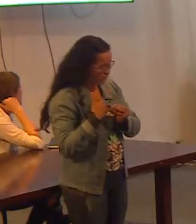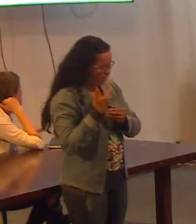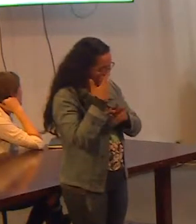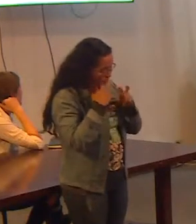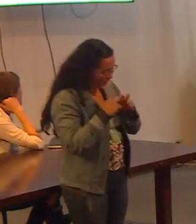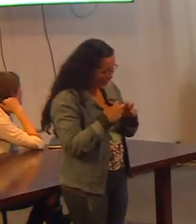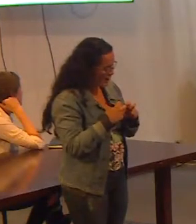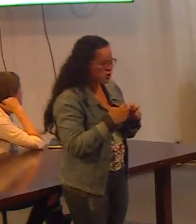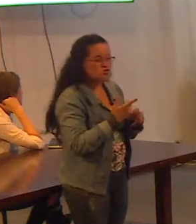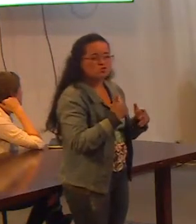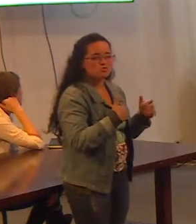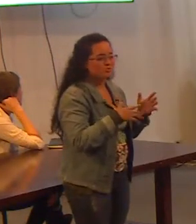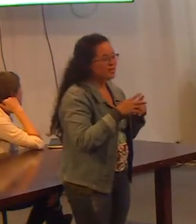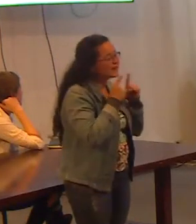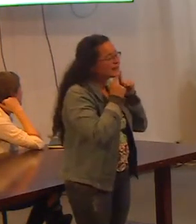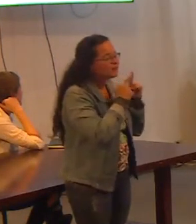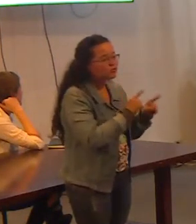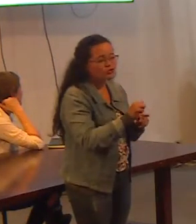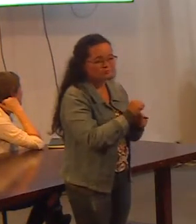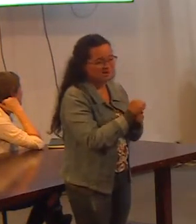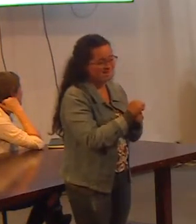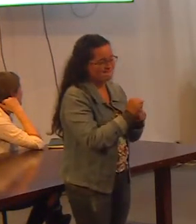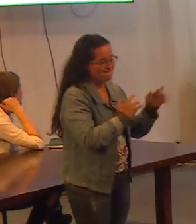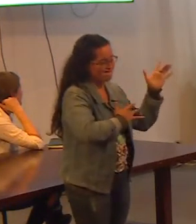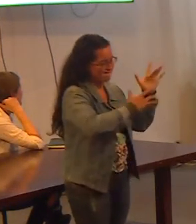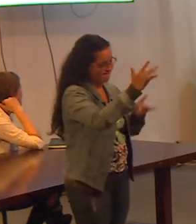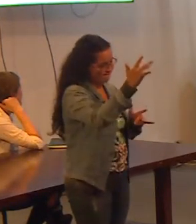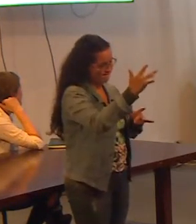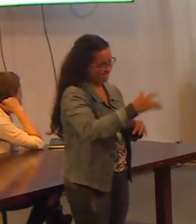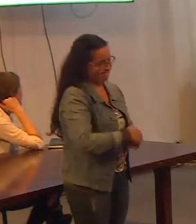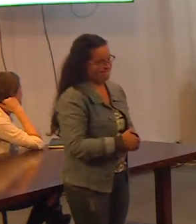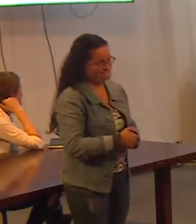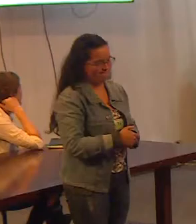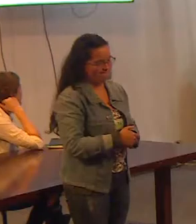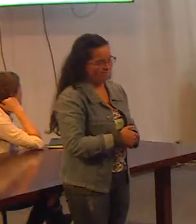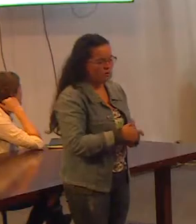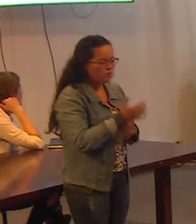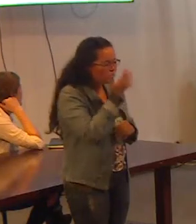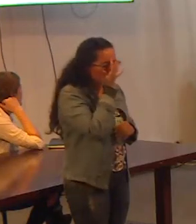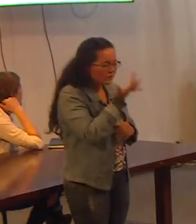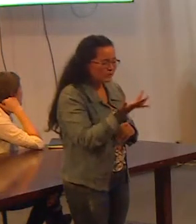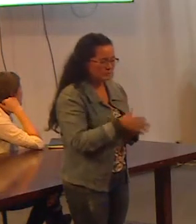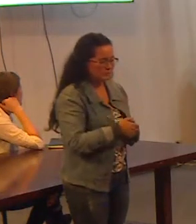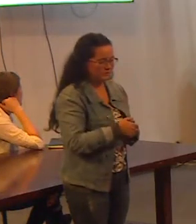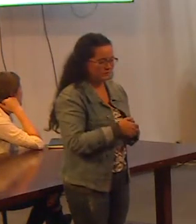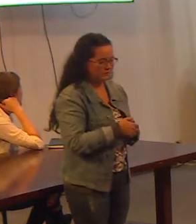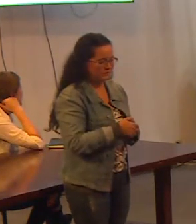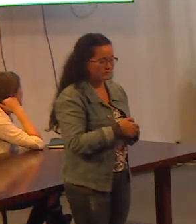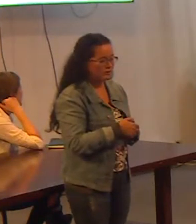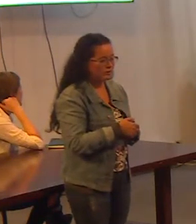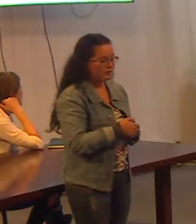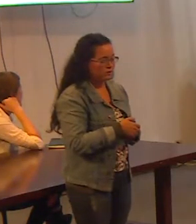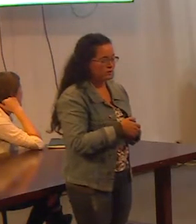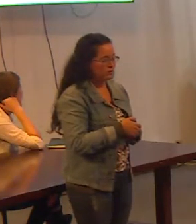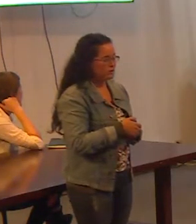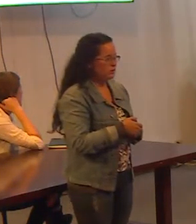una coherencia entre el discurso y la práctica. ¿Por qué? Porque en los momentos que de pronto los